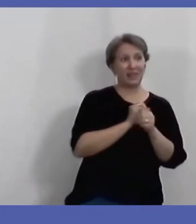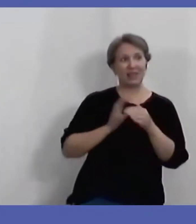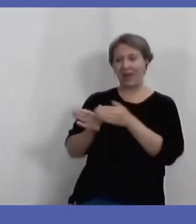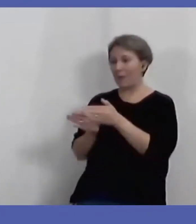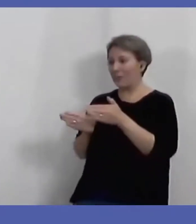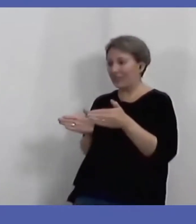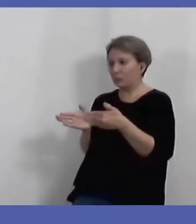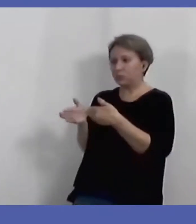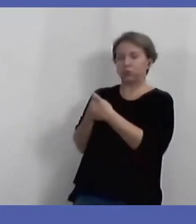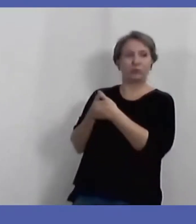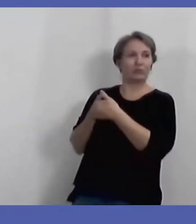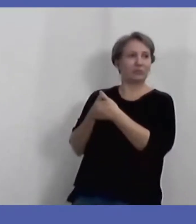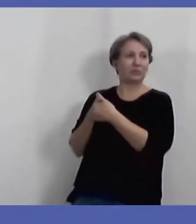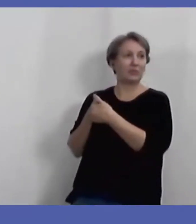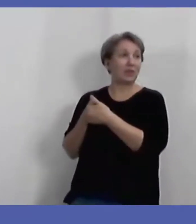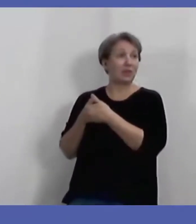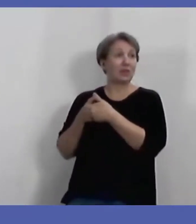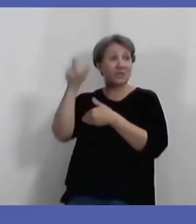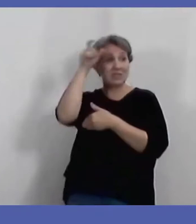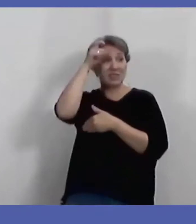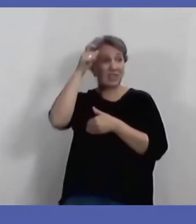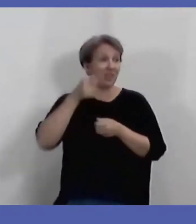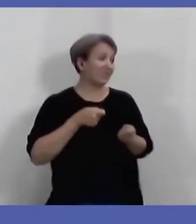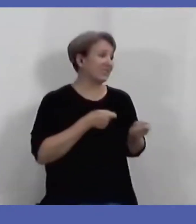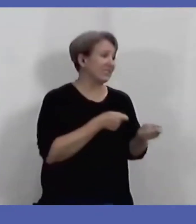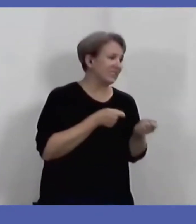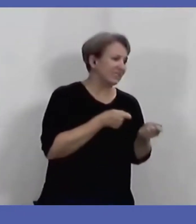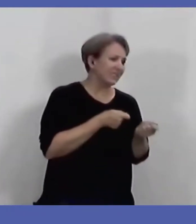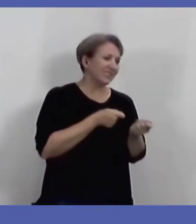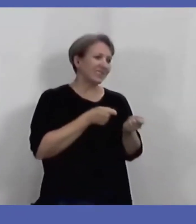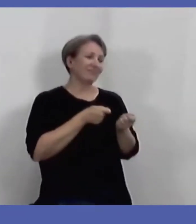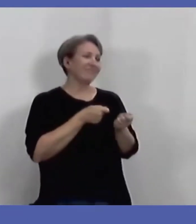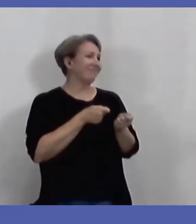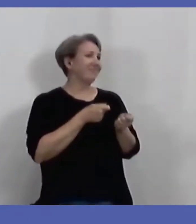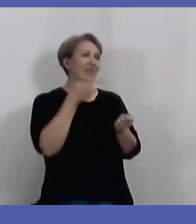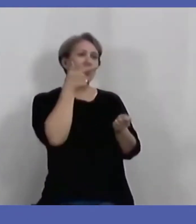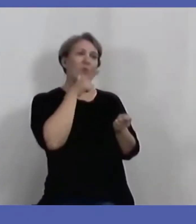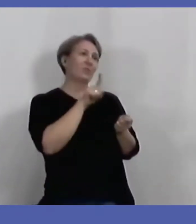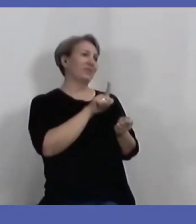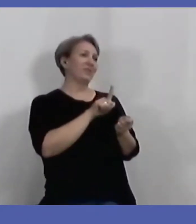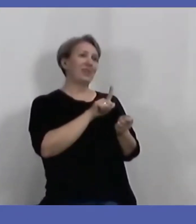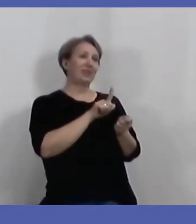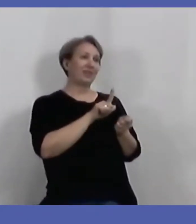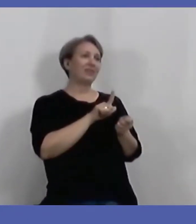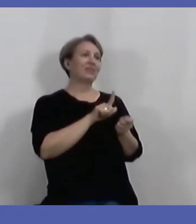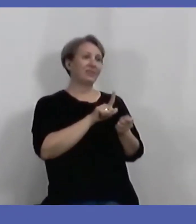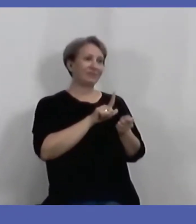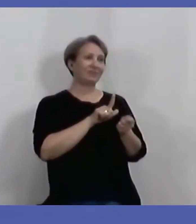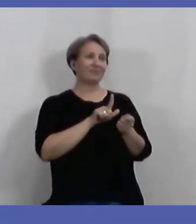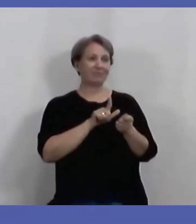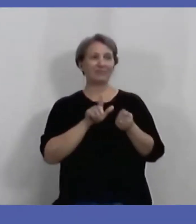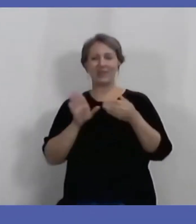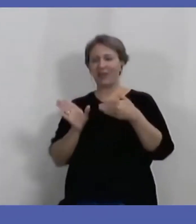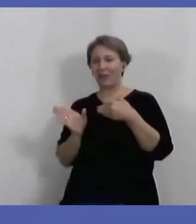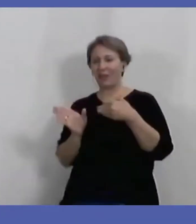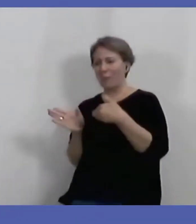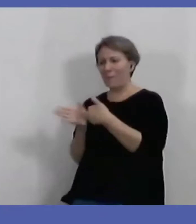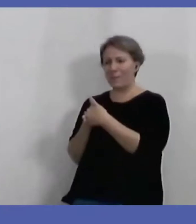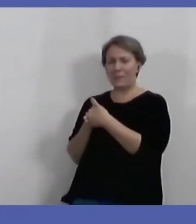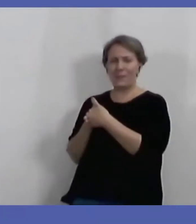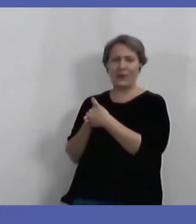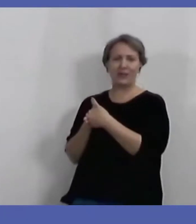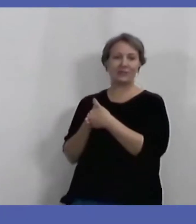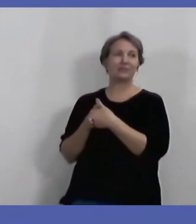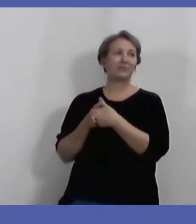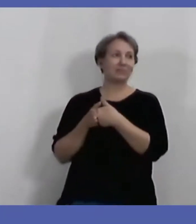nós estamos já no crepúsculo dessa era. Vamos fazer forcinha para o Senhor